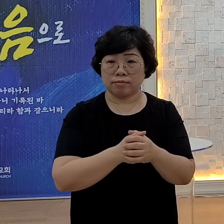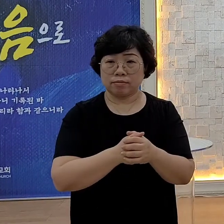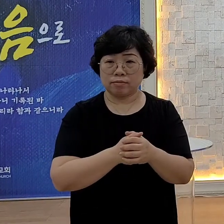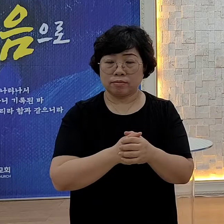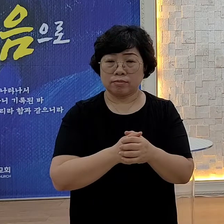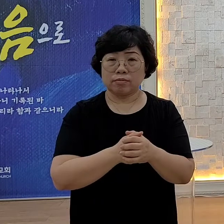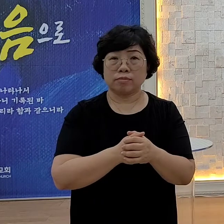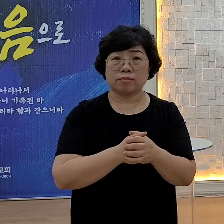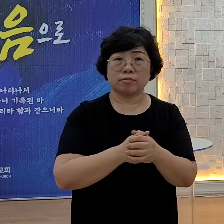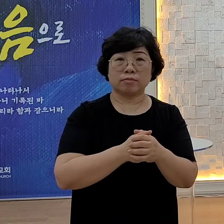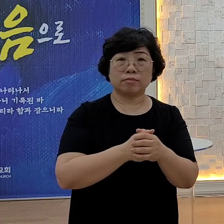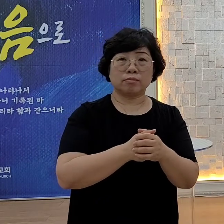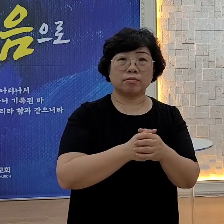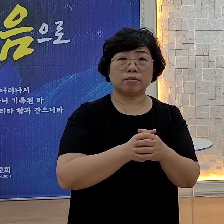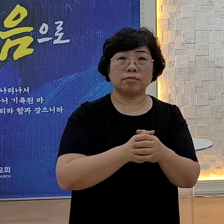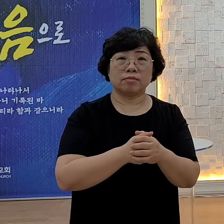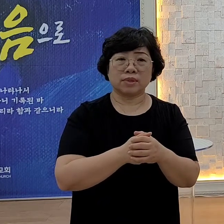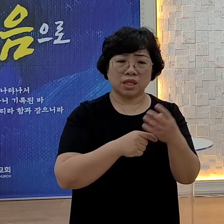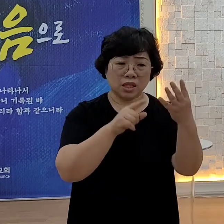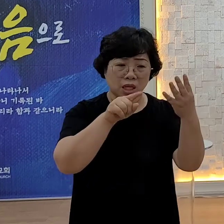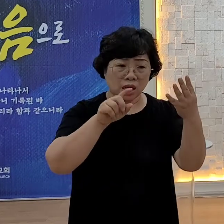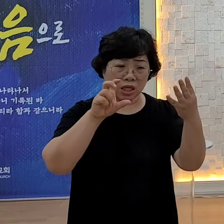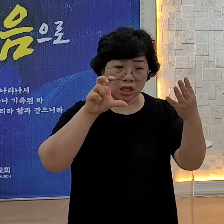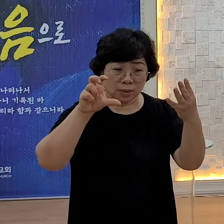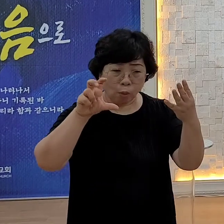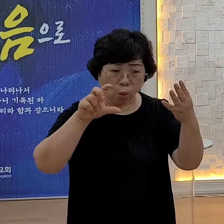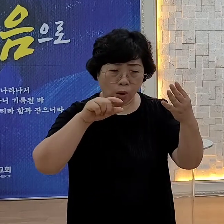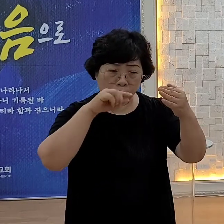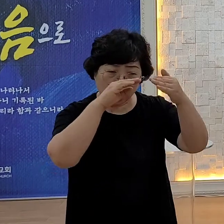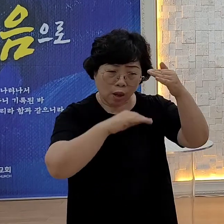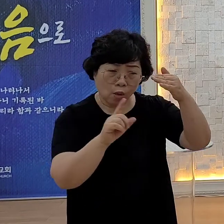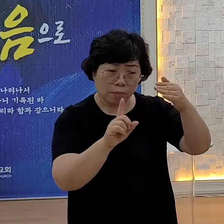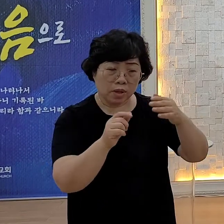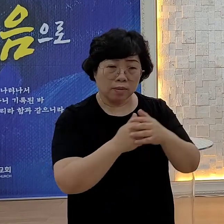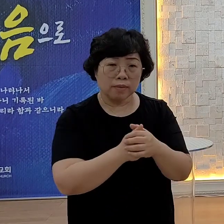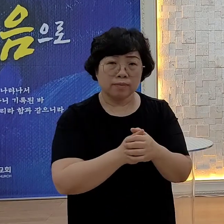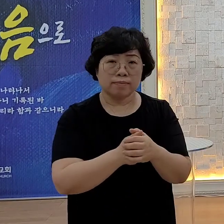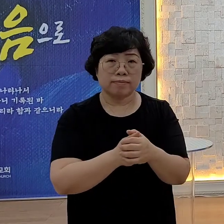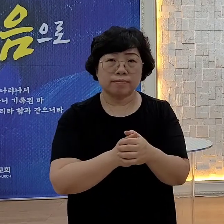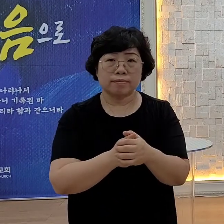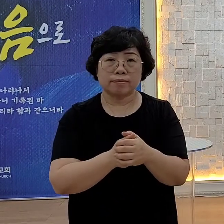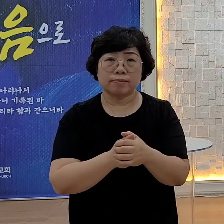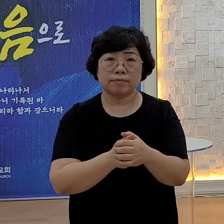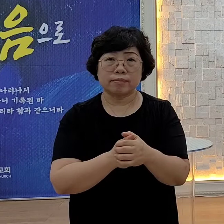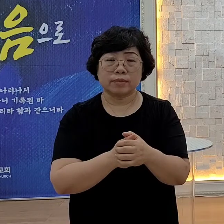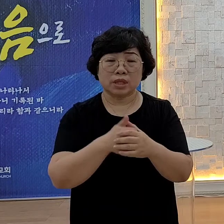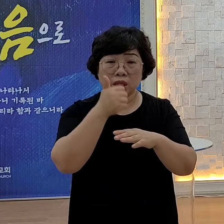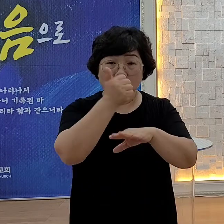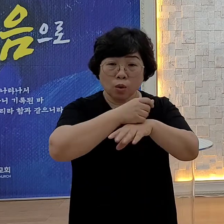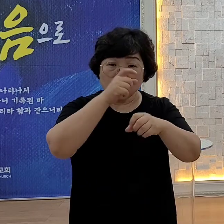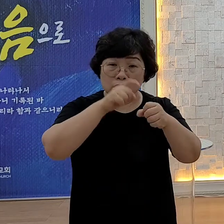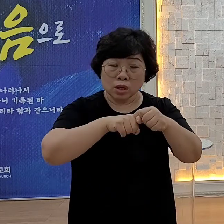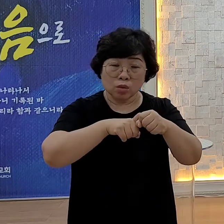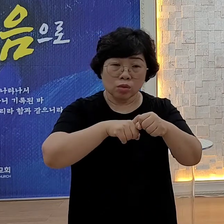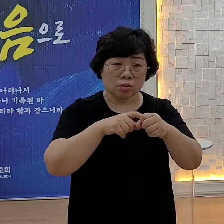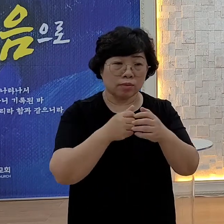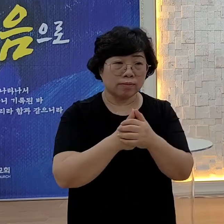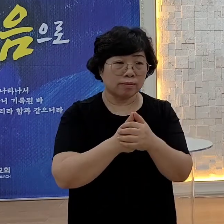본문이 하고자 하는 이야기가 뭡니까? 이 무슨 뜻을 지금 말하고 있는 것이죠? 결과적으로 이것을